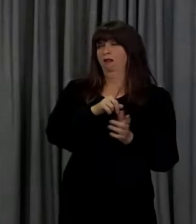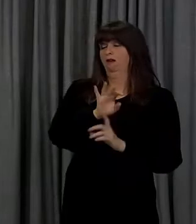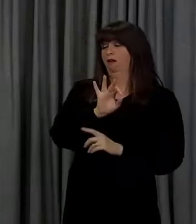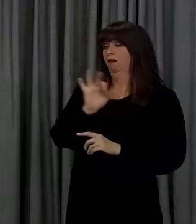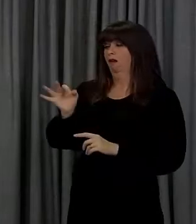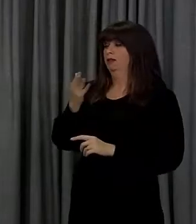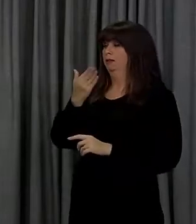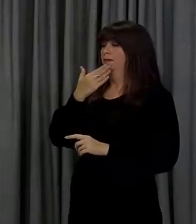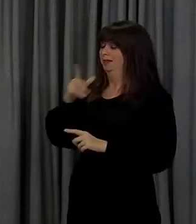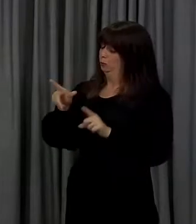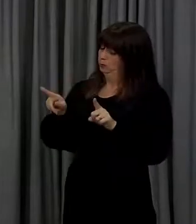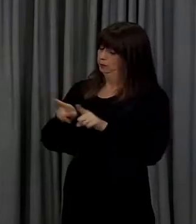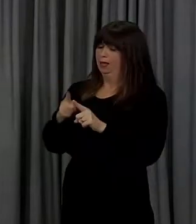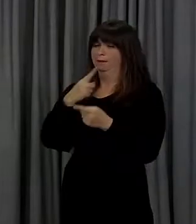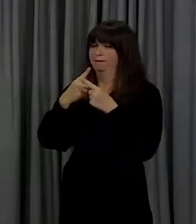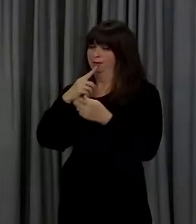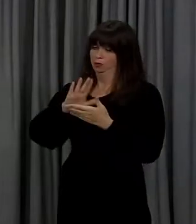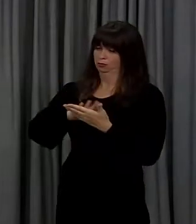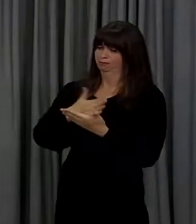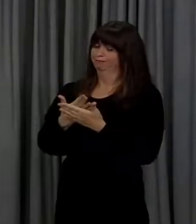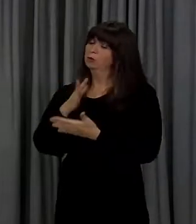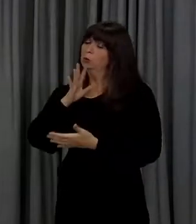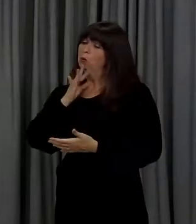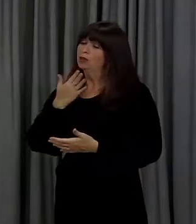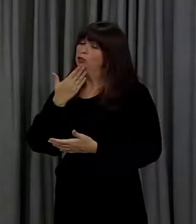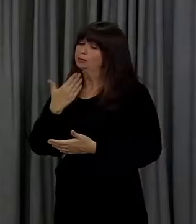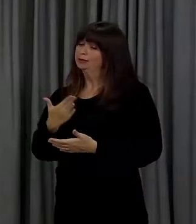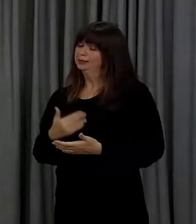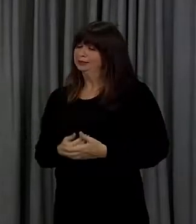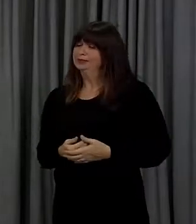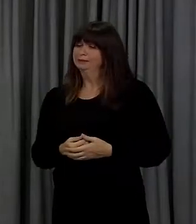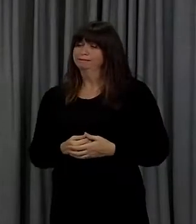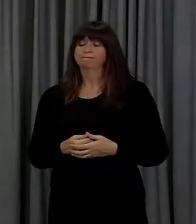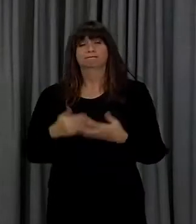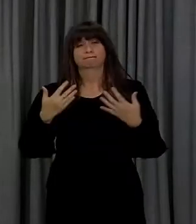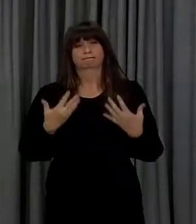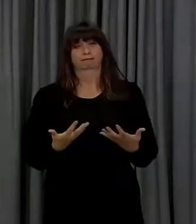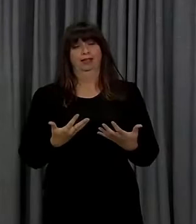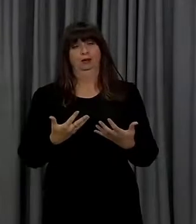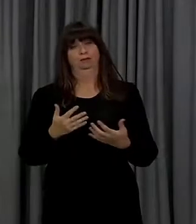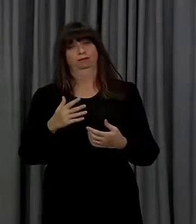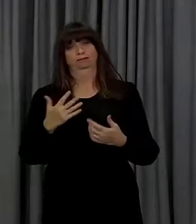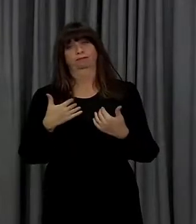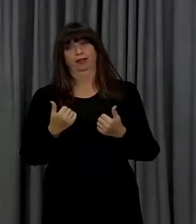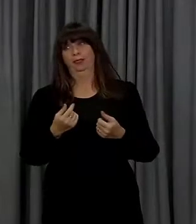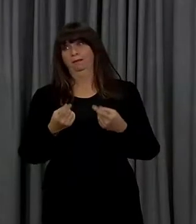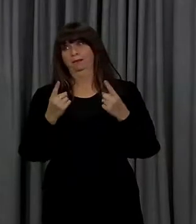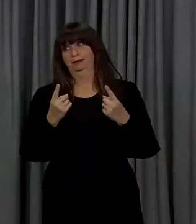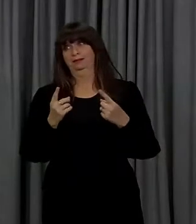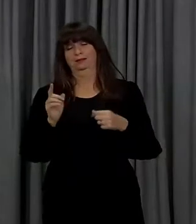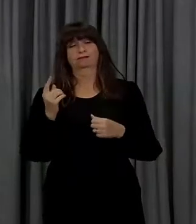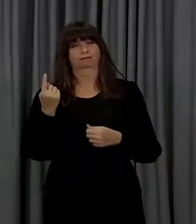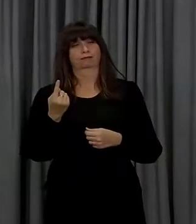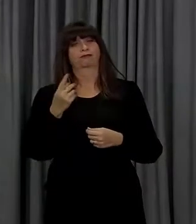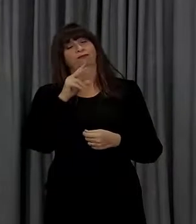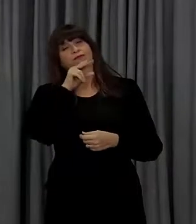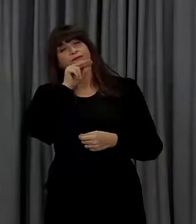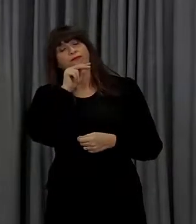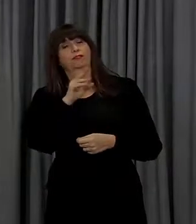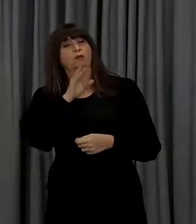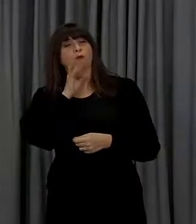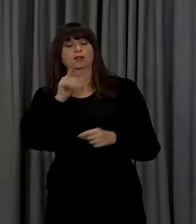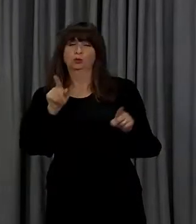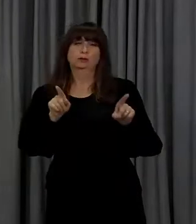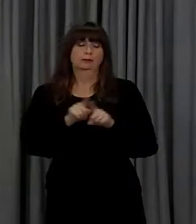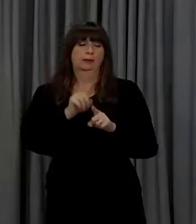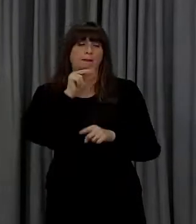o ran Covid lot yn is nag oedden nhw yn Lloegr, yn dangos ein bod ni wedi ymyrryd mewn